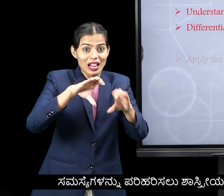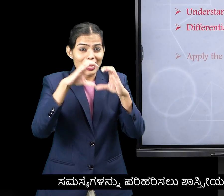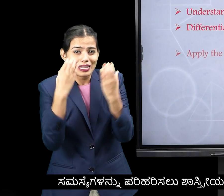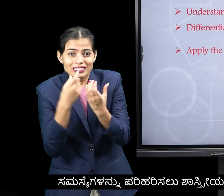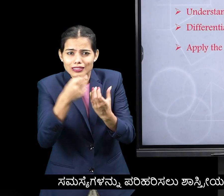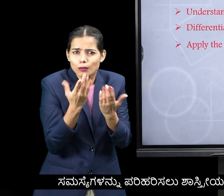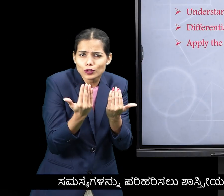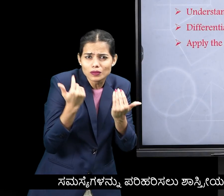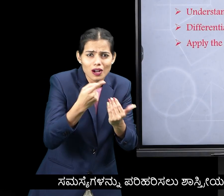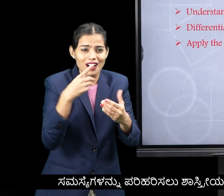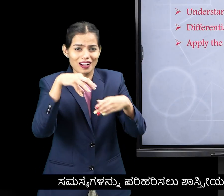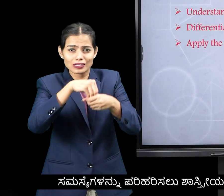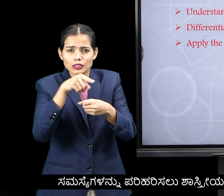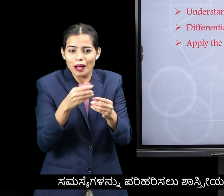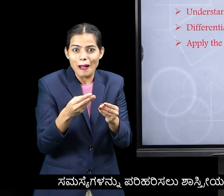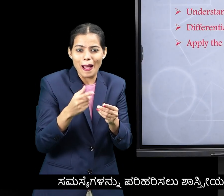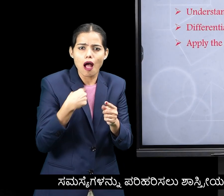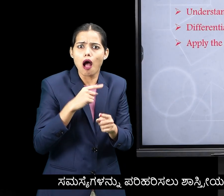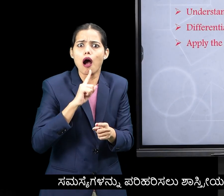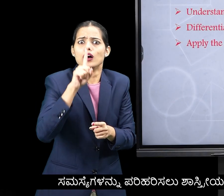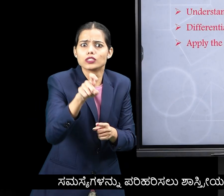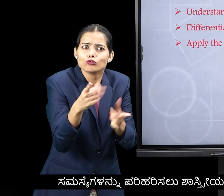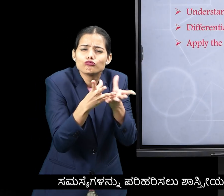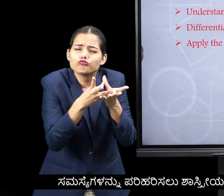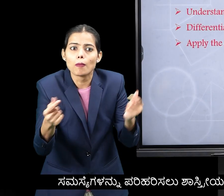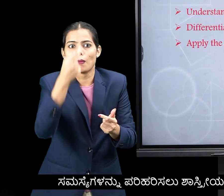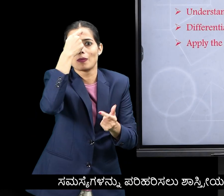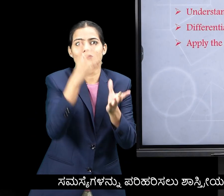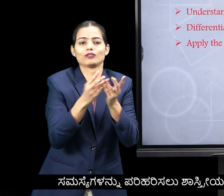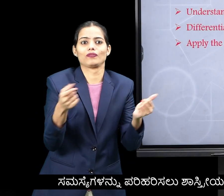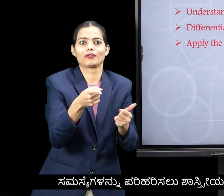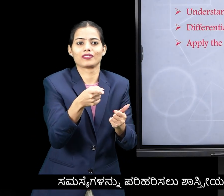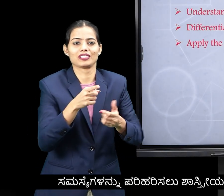ಸಮಸ್ಯೆಗಳನ್ನ ಪರಿಹರಿಸಲು ಶಾಸ್ತ್ರೀಯ ಸಂಭವನೀಯತೆಯ ವಿಧಾನವನ್ನ ಅನ್ವಯಿಸಿ.